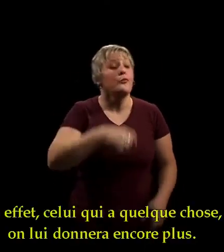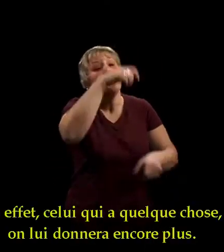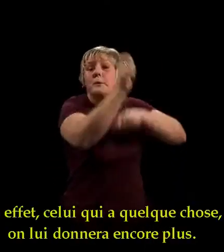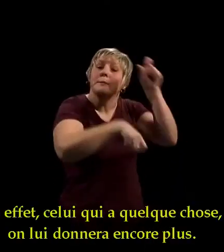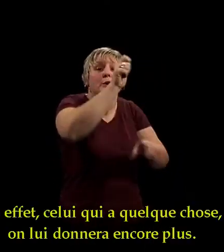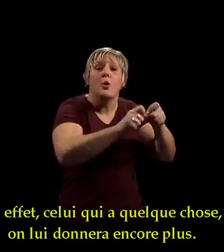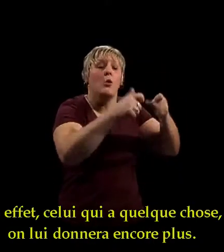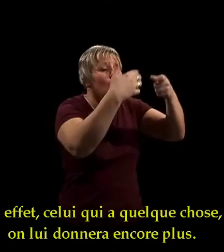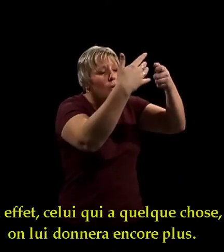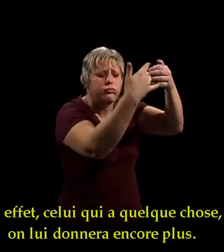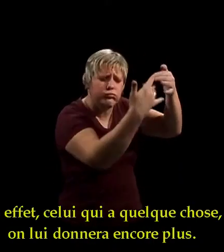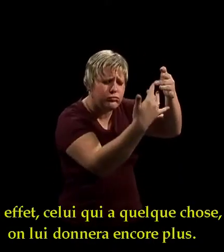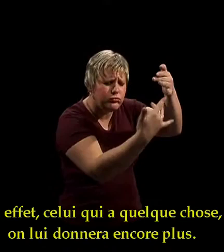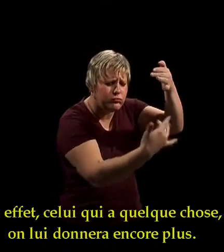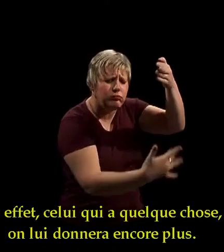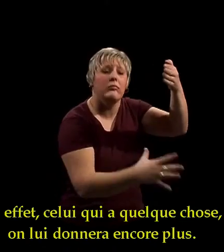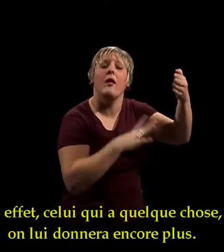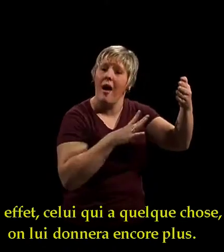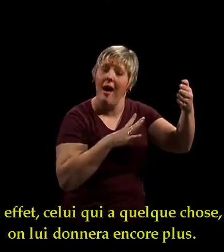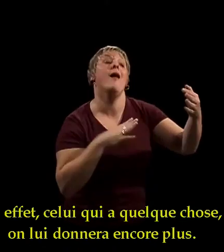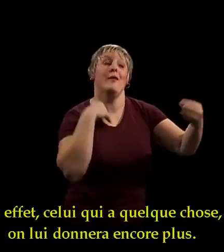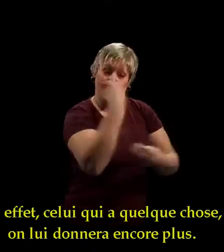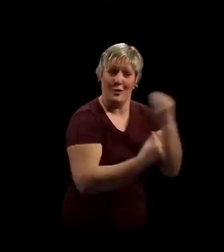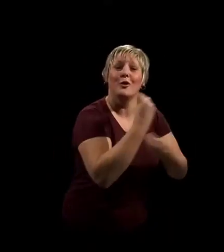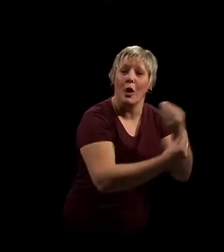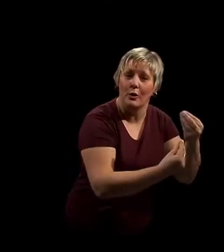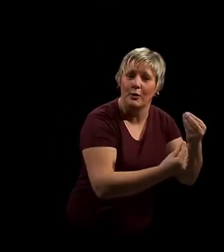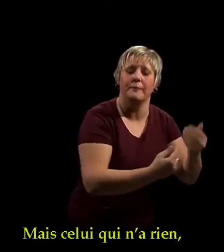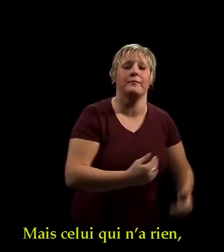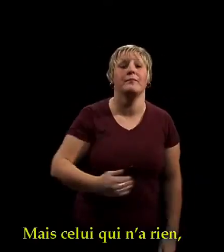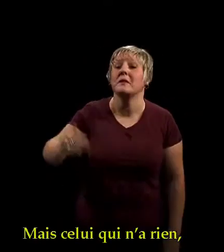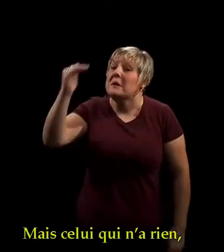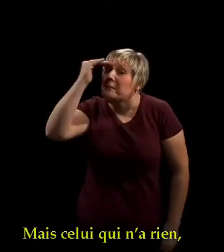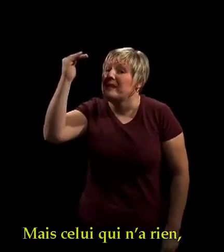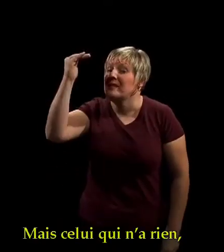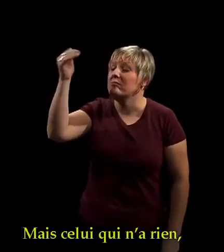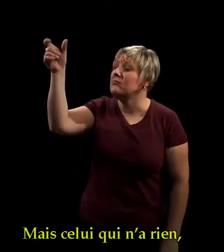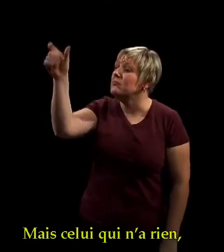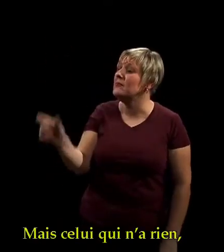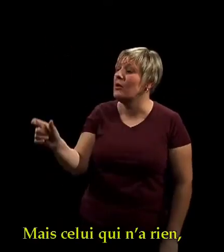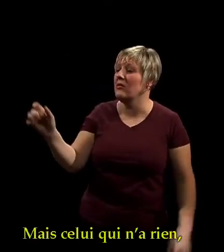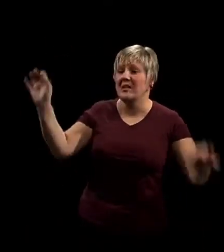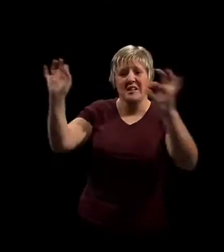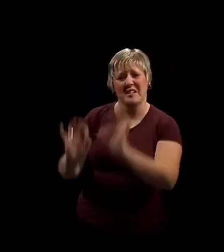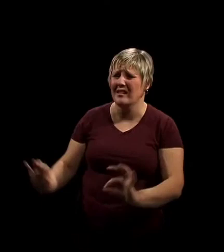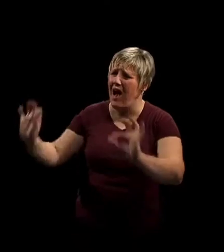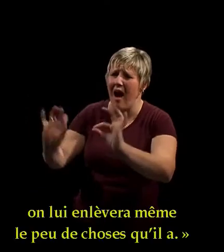En effet, celui qui a quelque chose, on lui donnera encore plus. Mais celui qui n'a rien, on lui